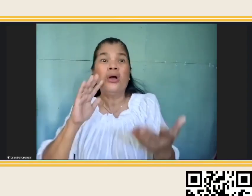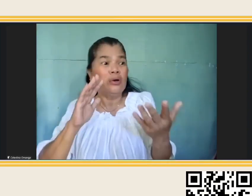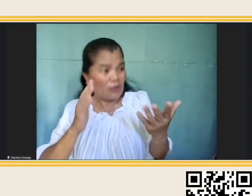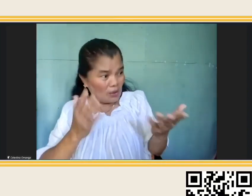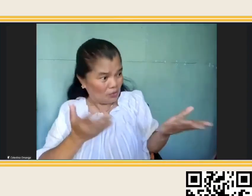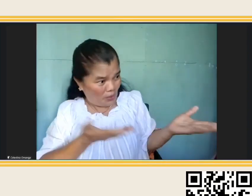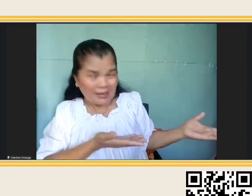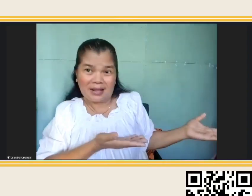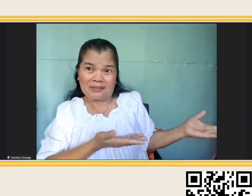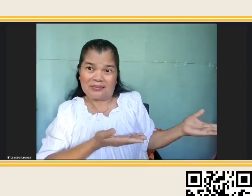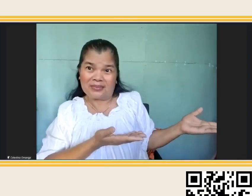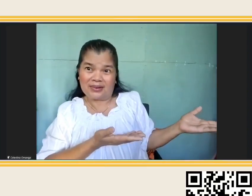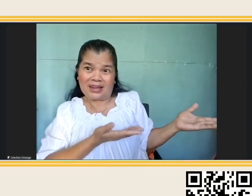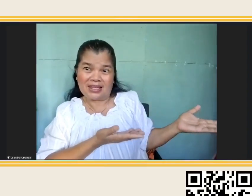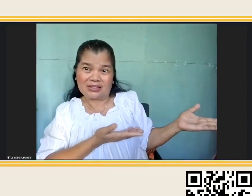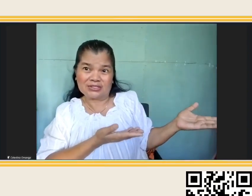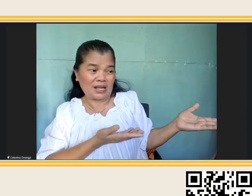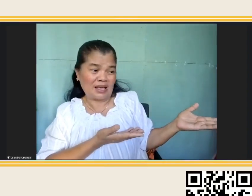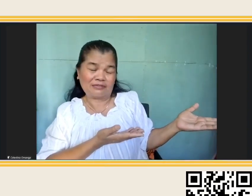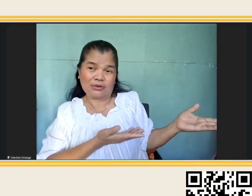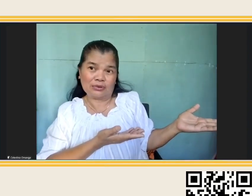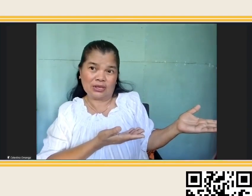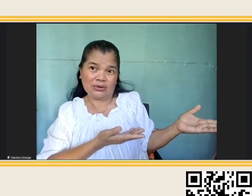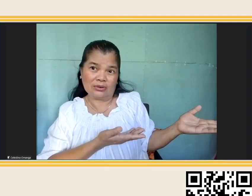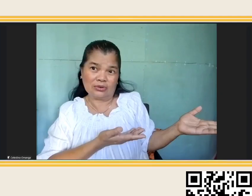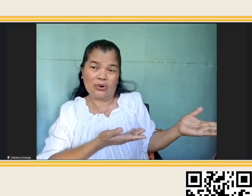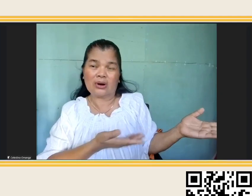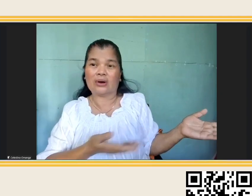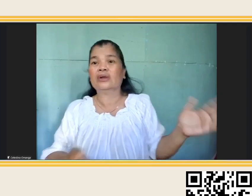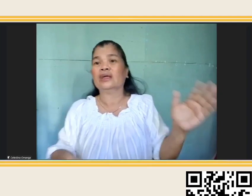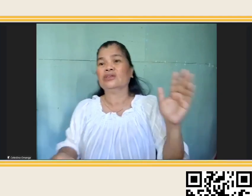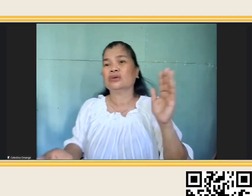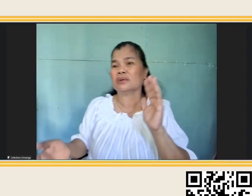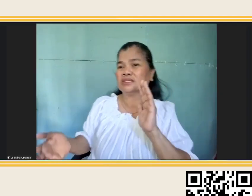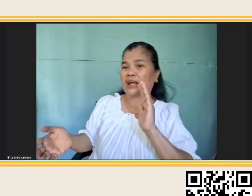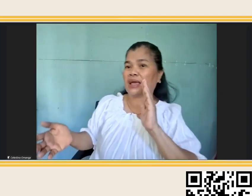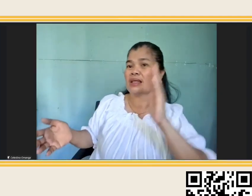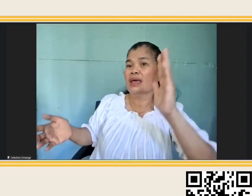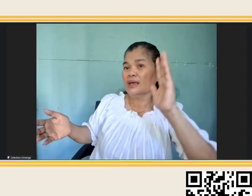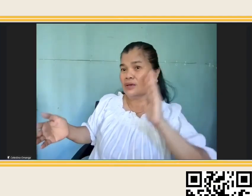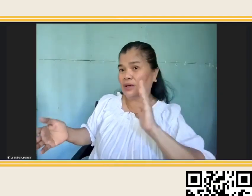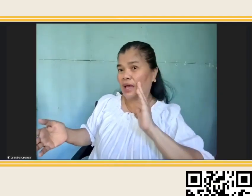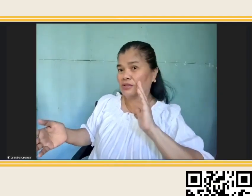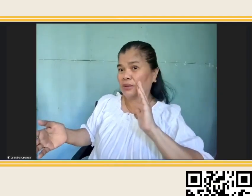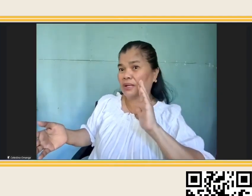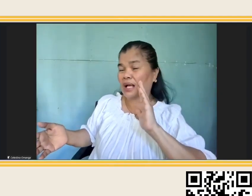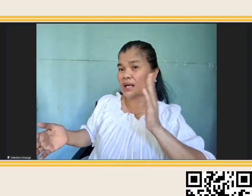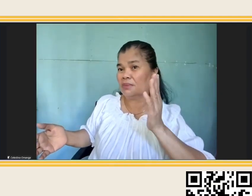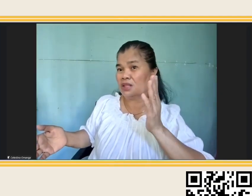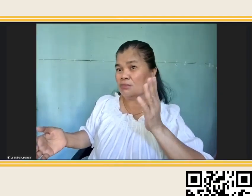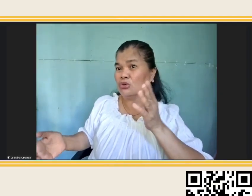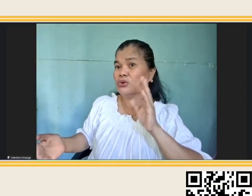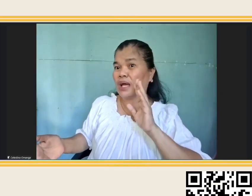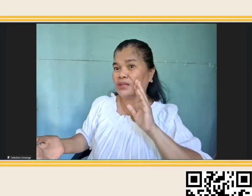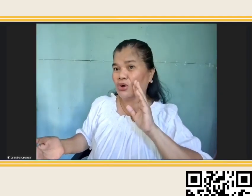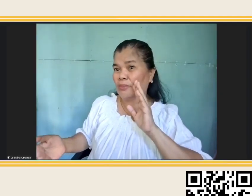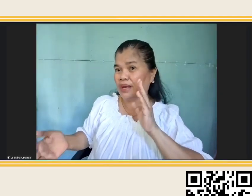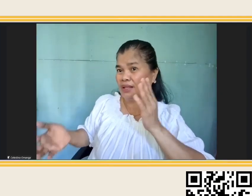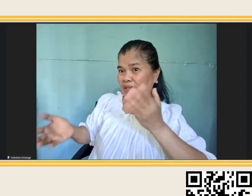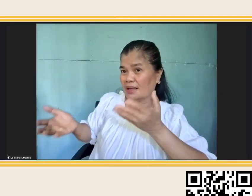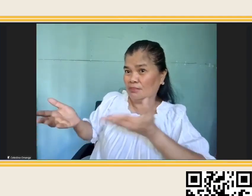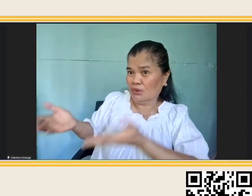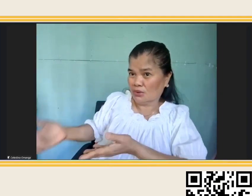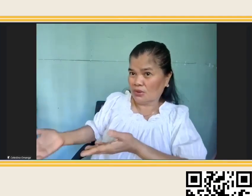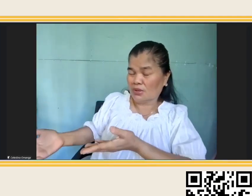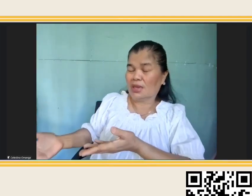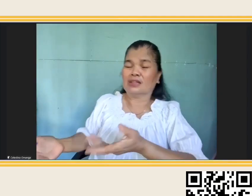kayo, welcome. Nandito sa left yung inyong door, o nandito naman sa right. Ito naman gagamitin mo yung